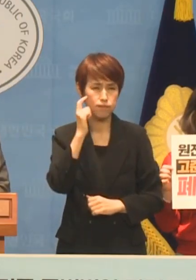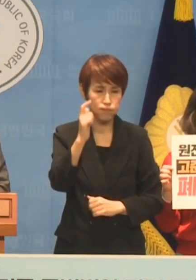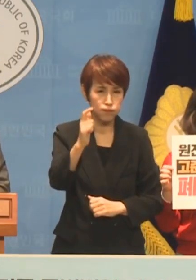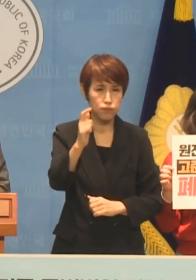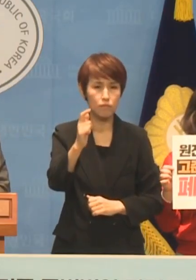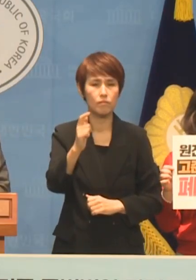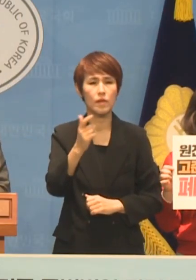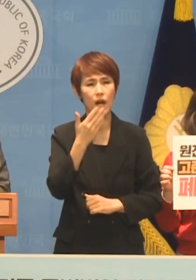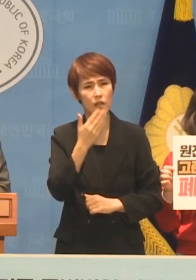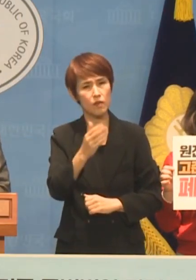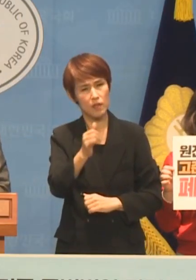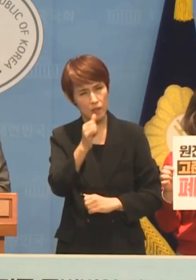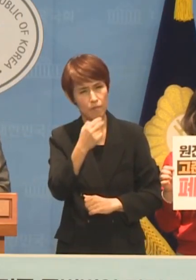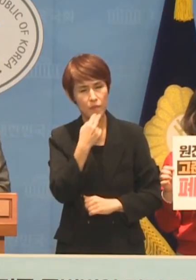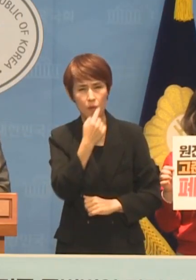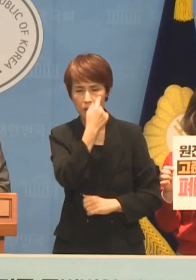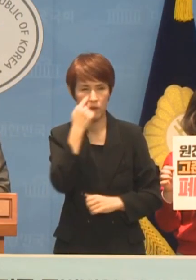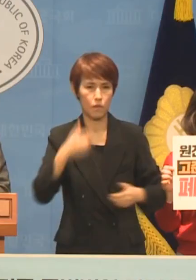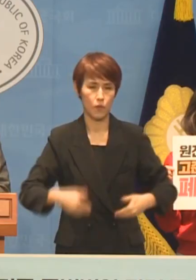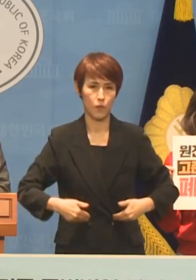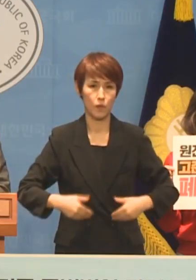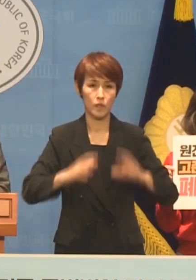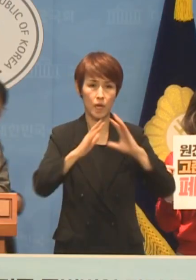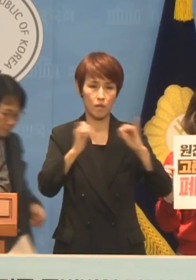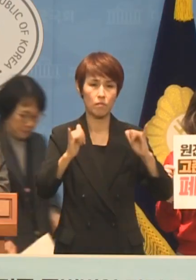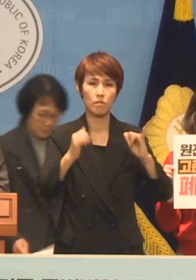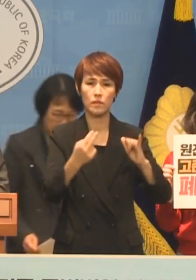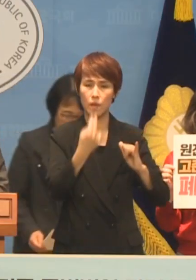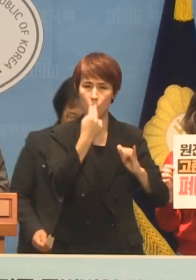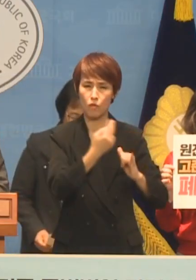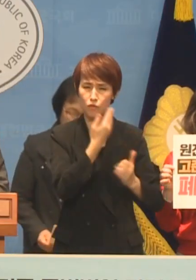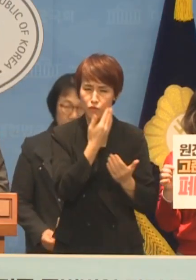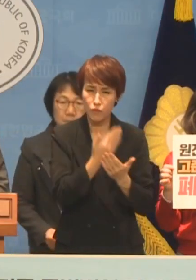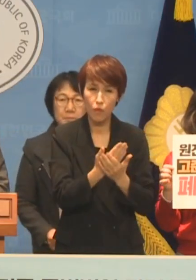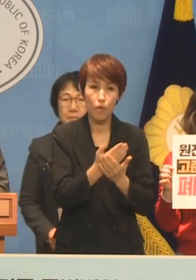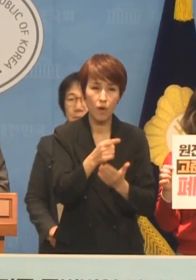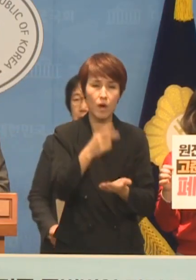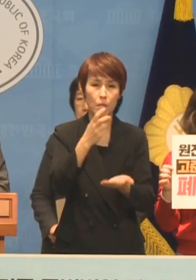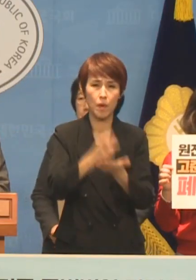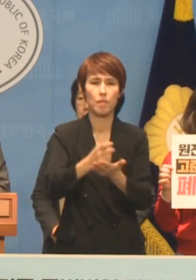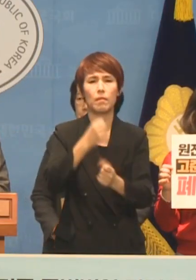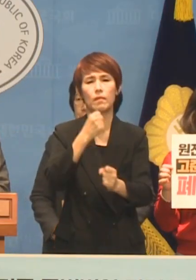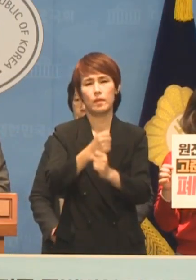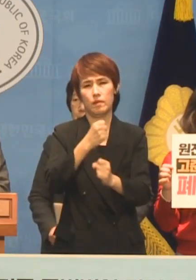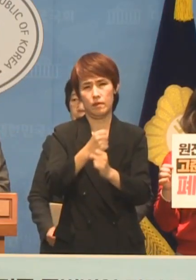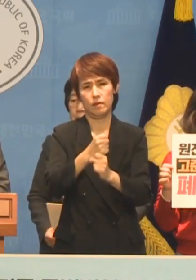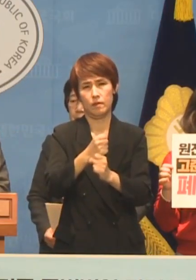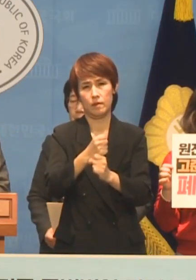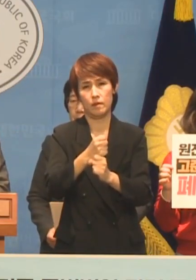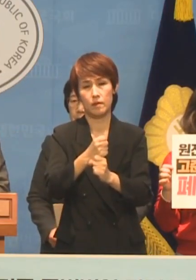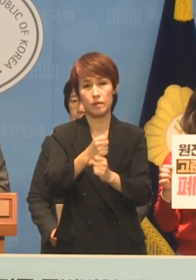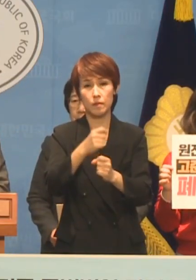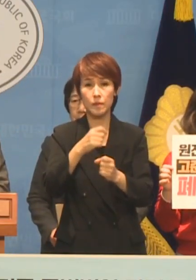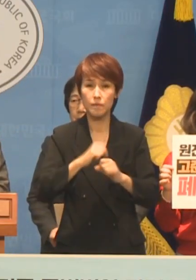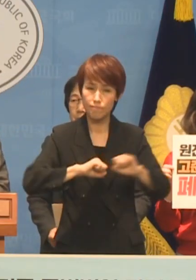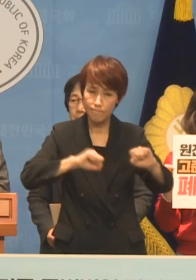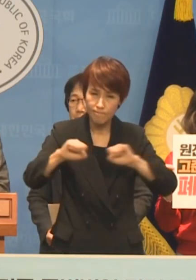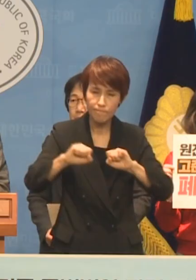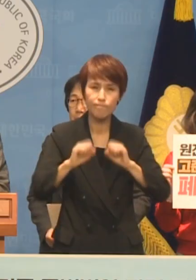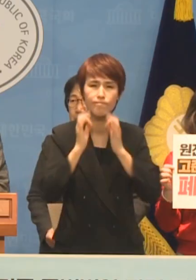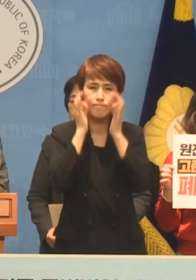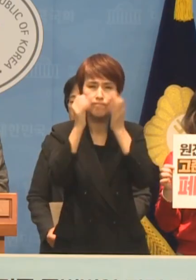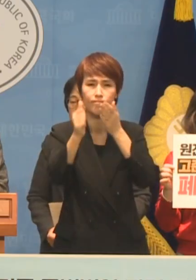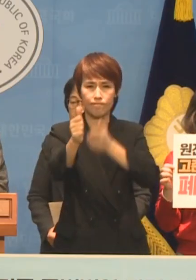인간의 생명 존엄성을 가장 최우선으로 두고 있는 그런 법안을 만들 수 있도록, 대처할 수 있도록 노력해